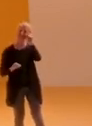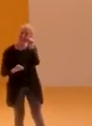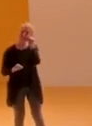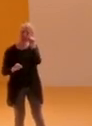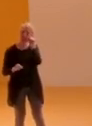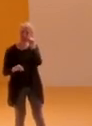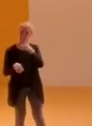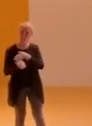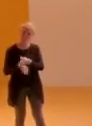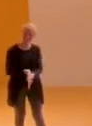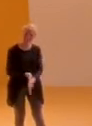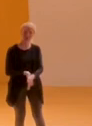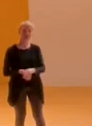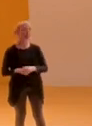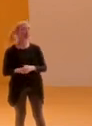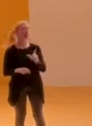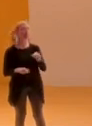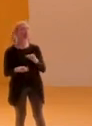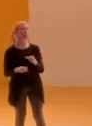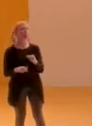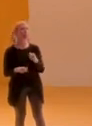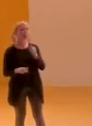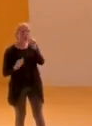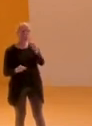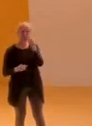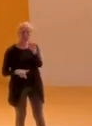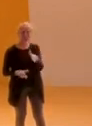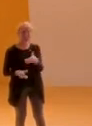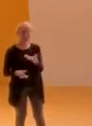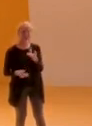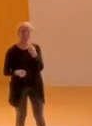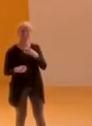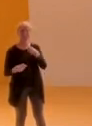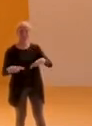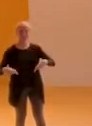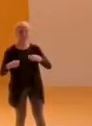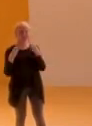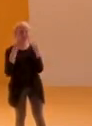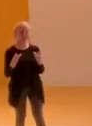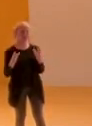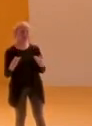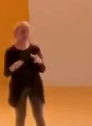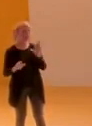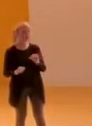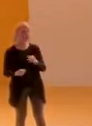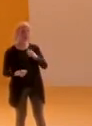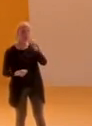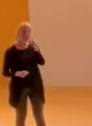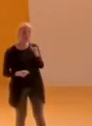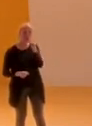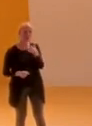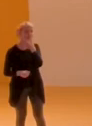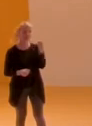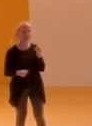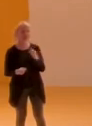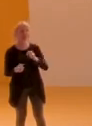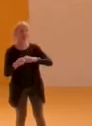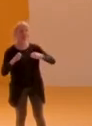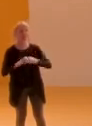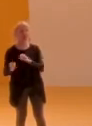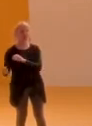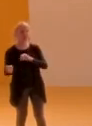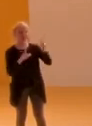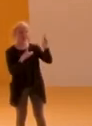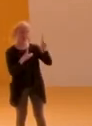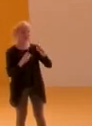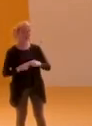o kwestie podaży pieniądza bo w codziennych operacjach to nie gra o roli bo zazwyczaj codziennie nie ma takiego problemu że jest wysoka inflacja w związku z